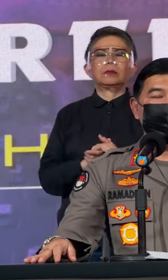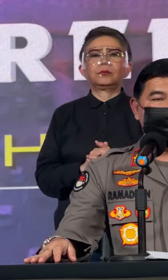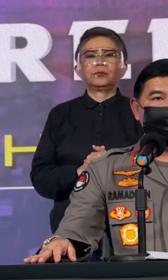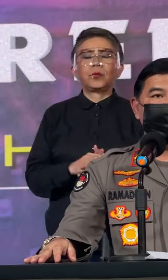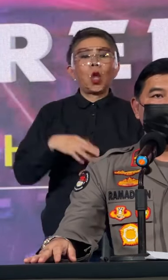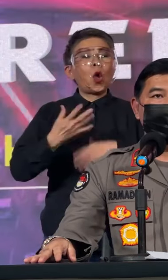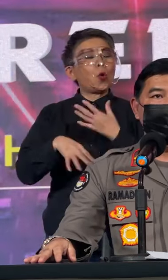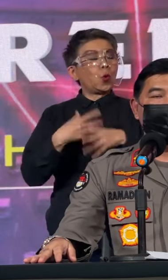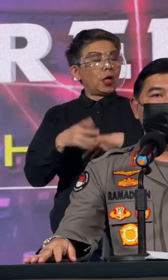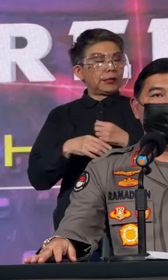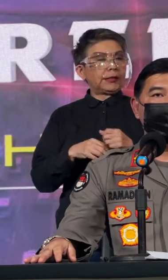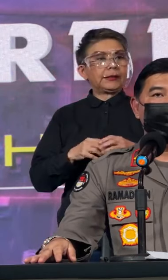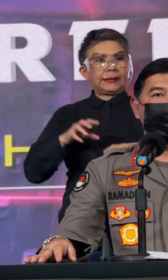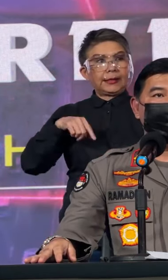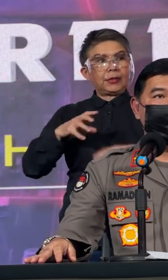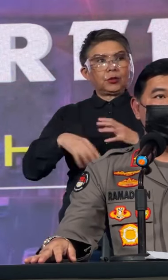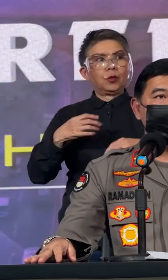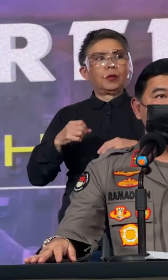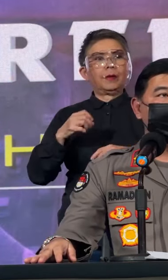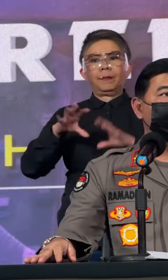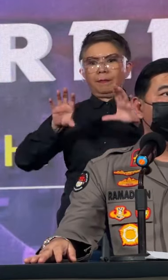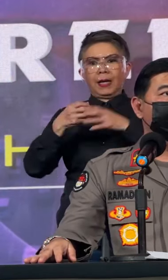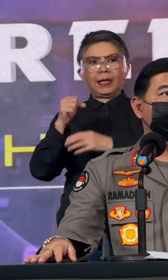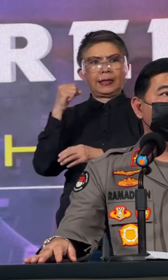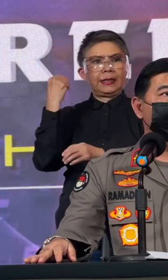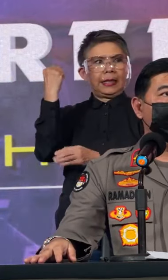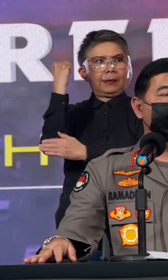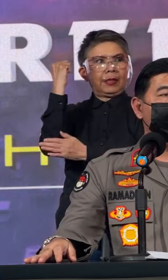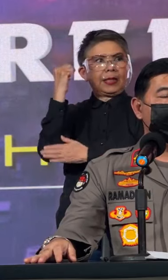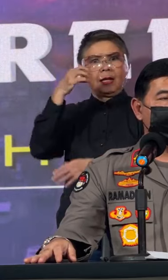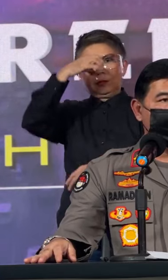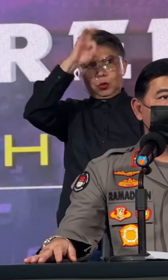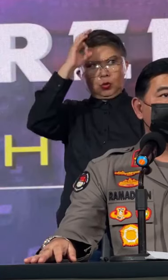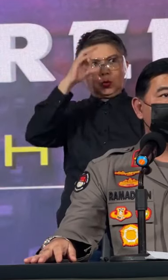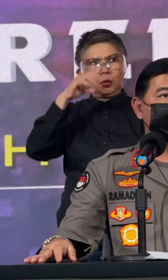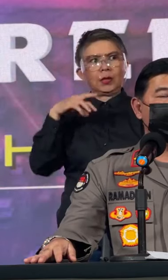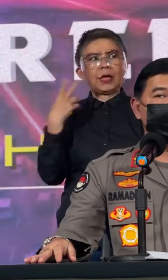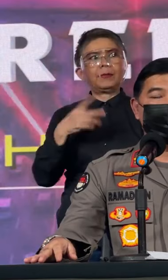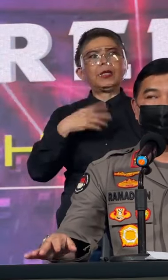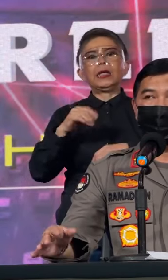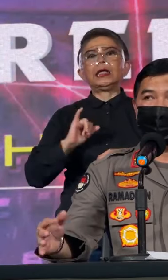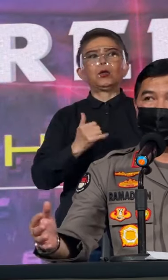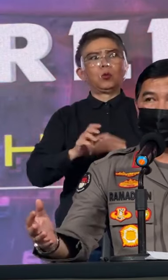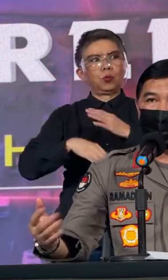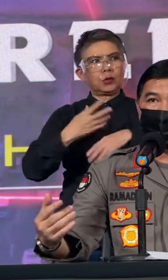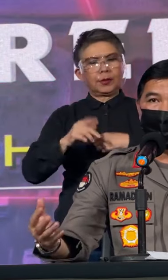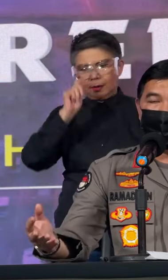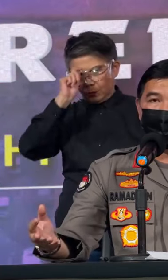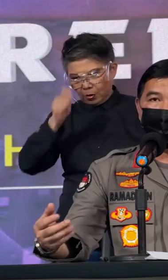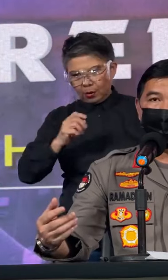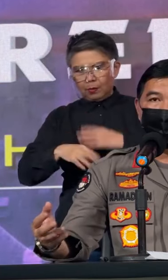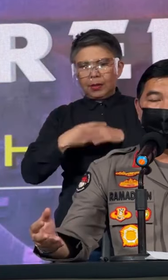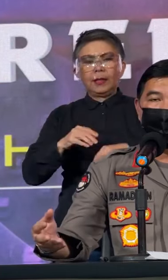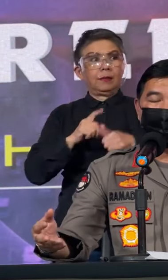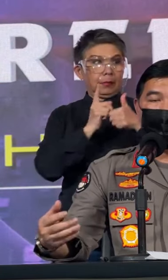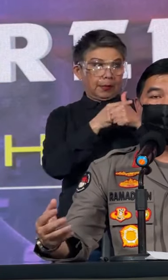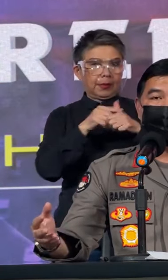Kalau proses dilakukan oleh Bareskrim, tentu kita ikuti prosesnya. Kita akan